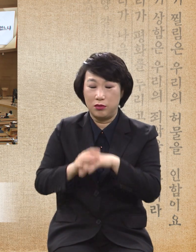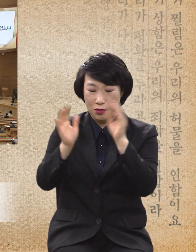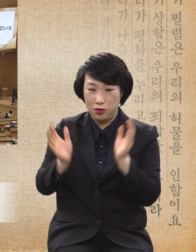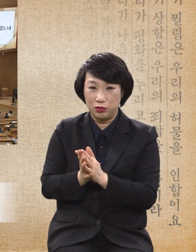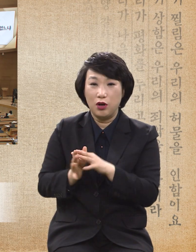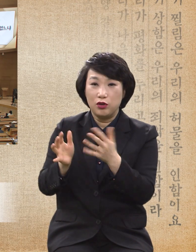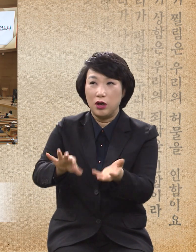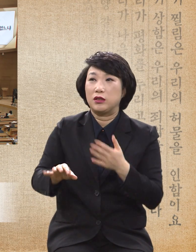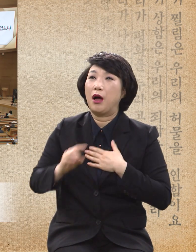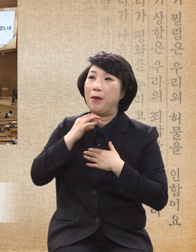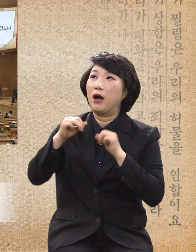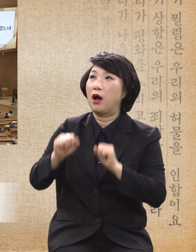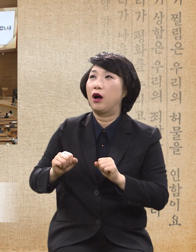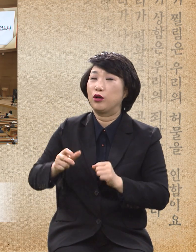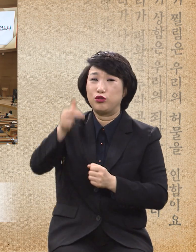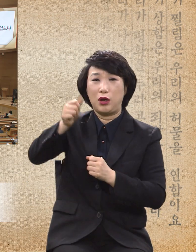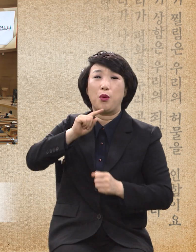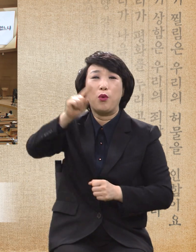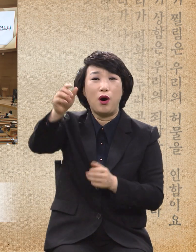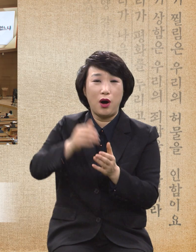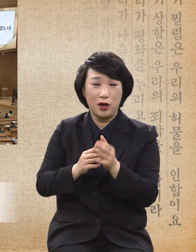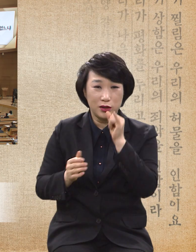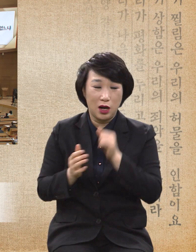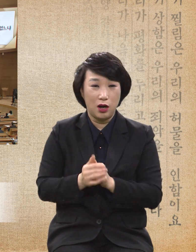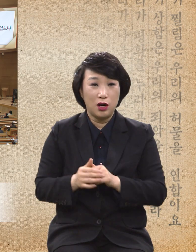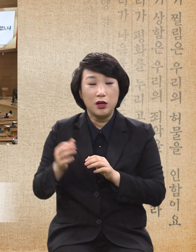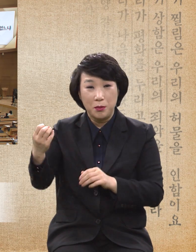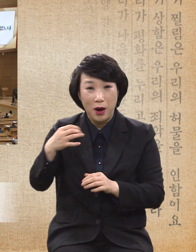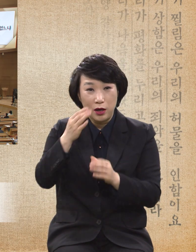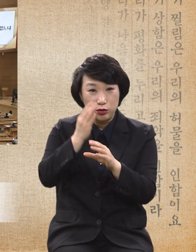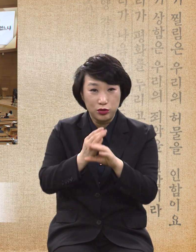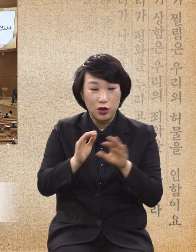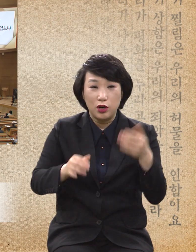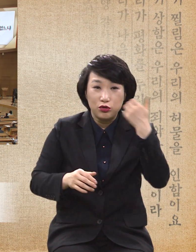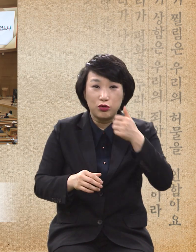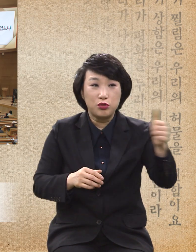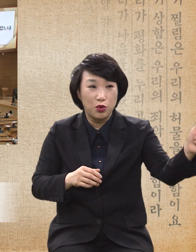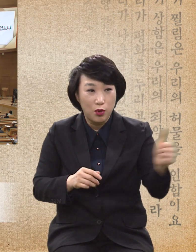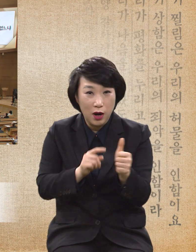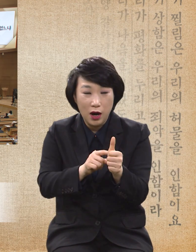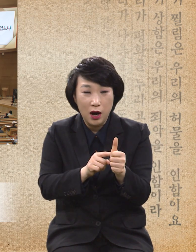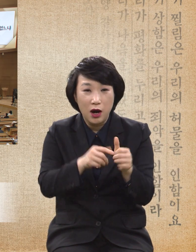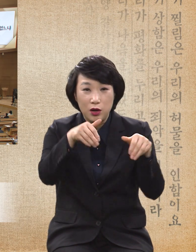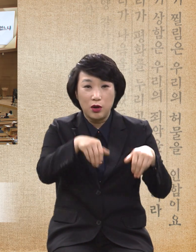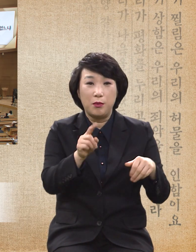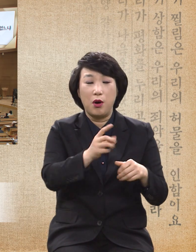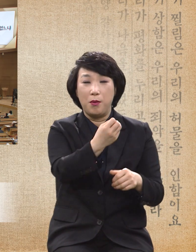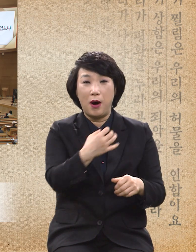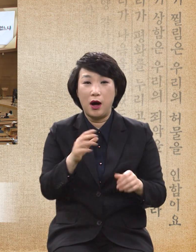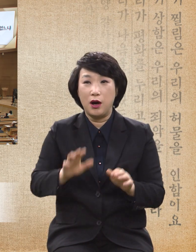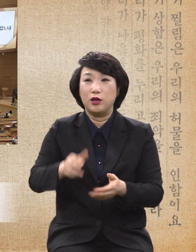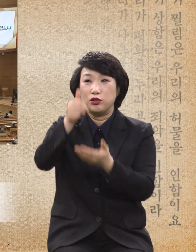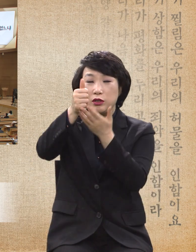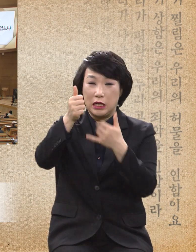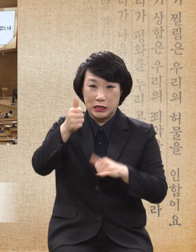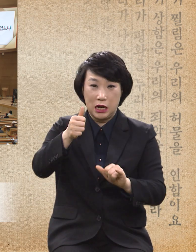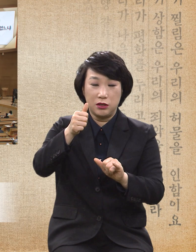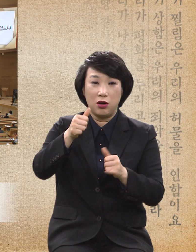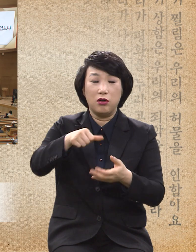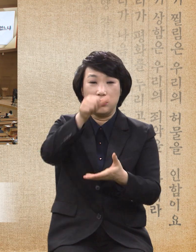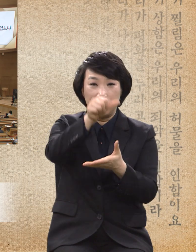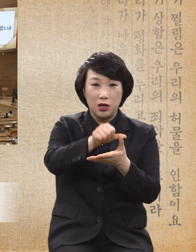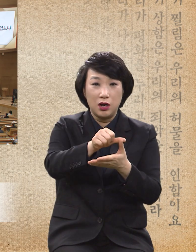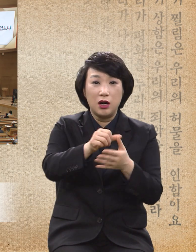고로 주인께 구하러 왔나이다. 그가 아직 말할 때에 또 한 사람이 와서 구하되 주인의 자녀들이 그